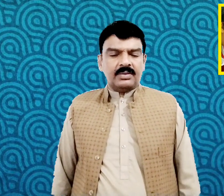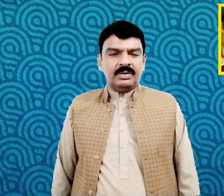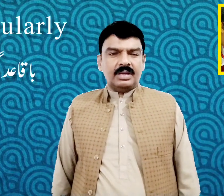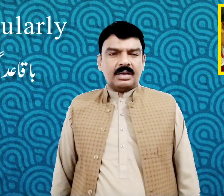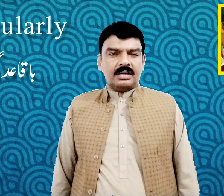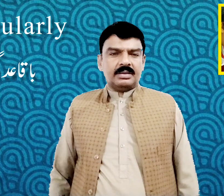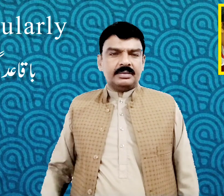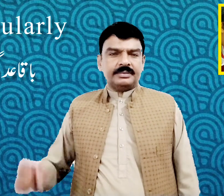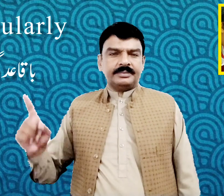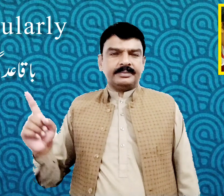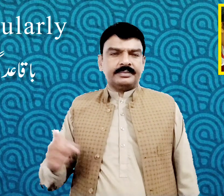रेगुलर,